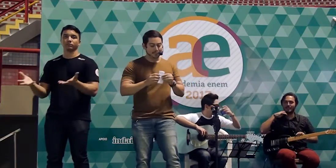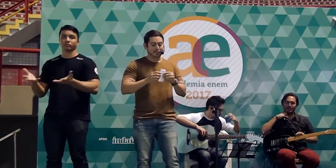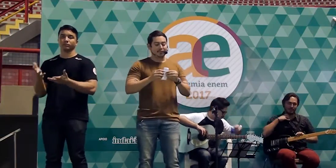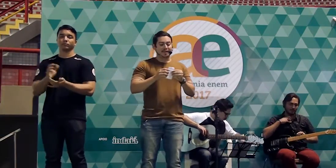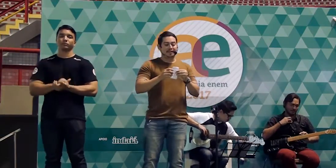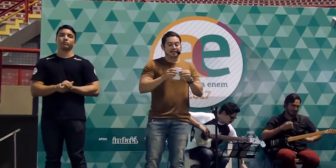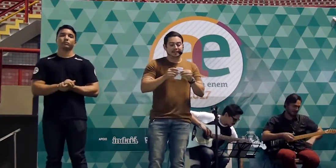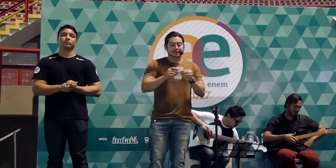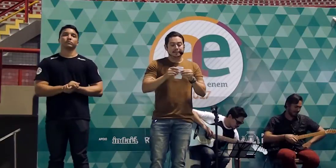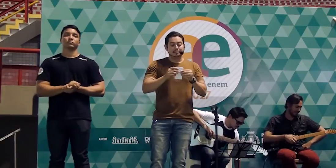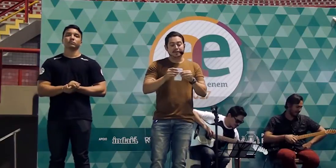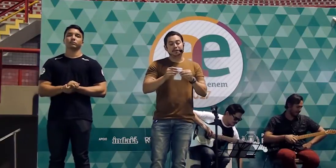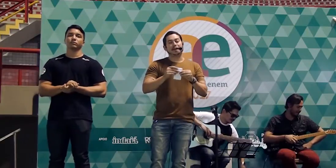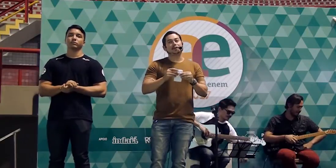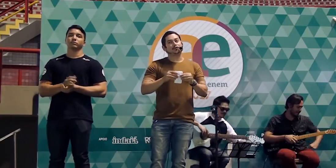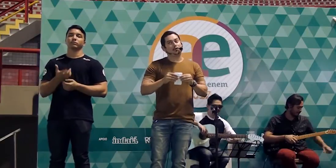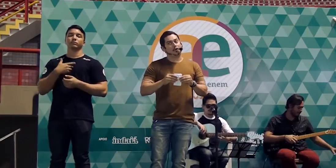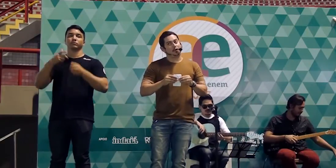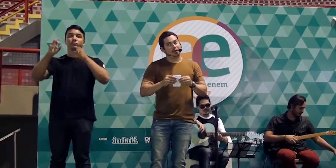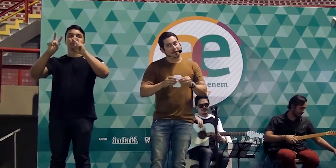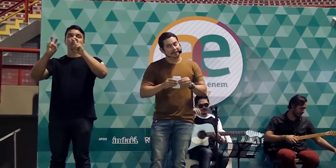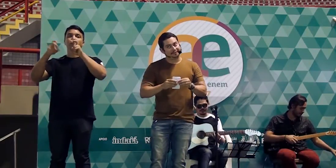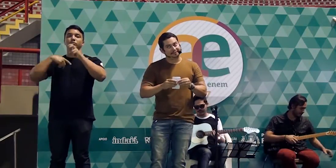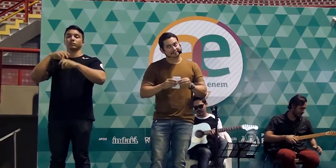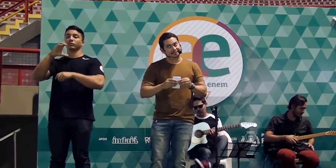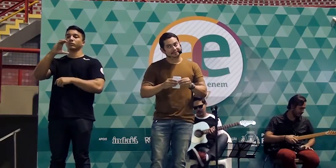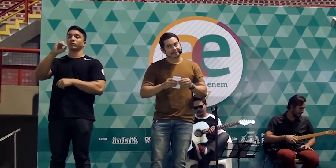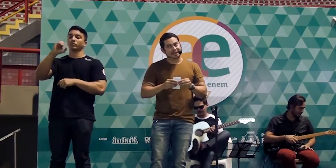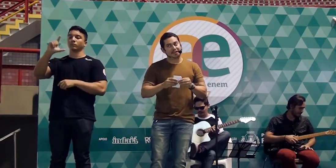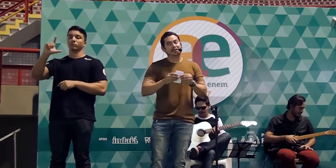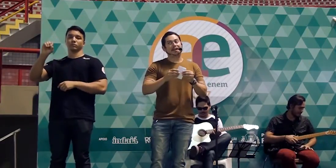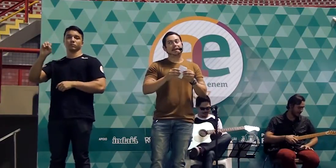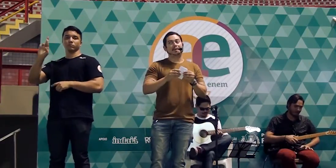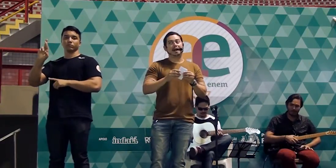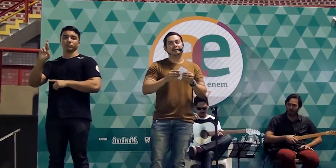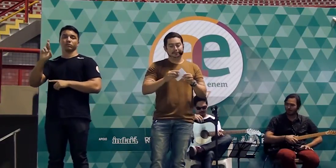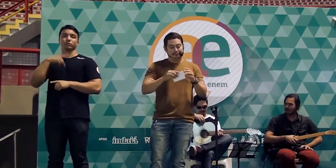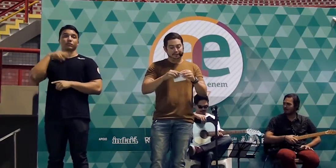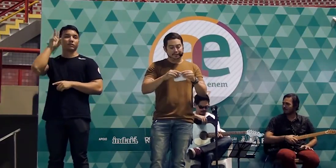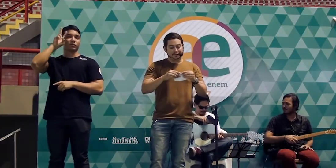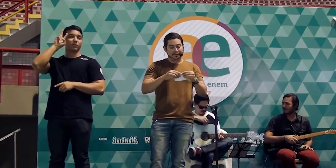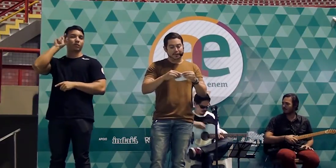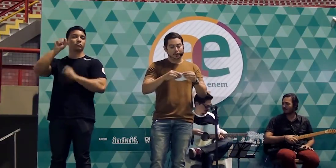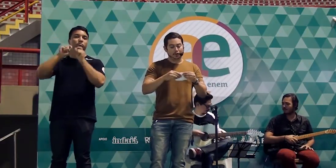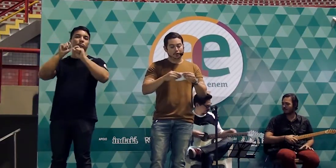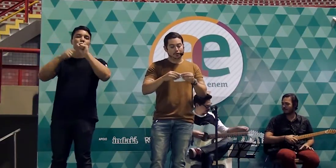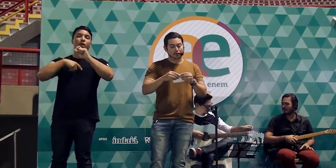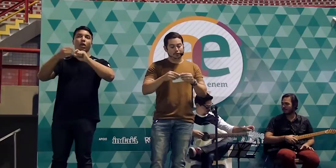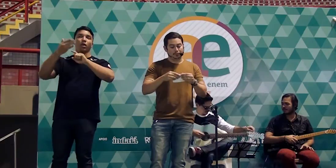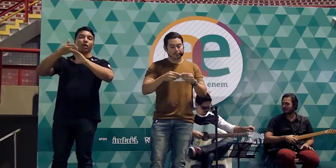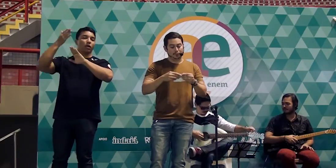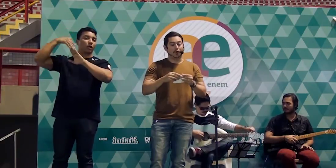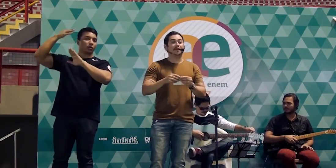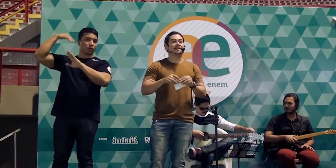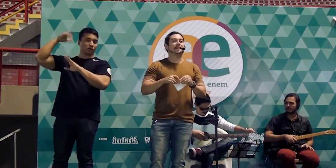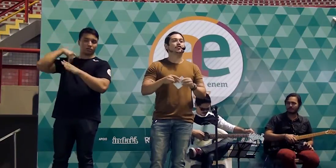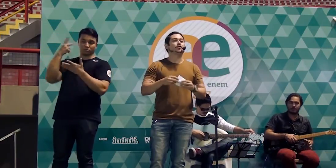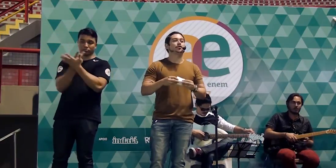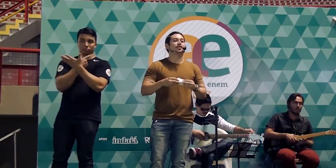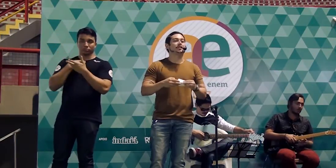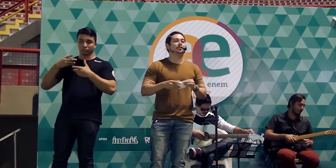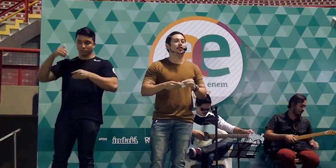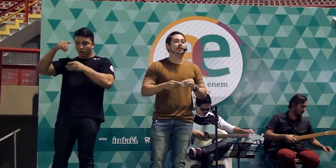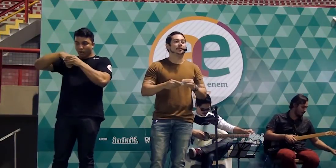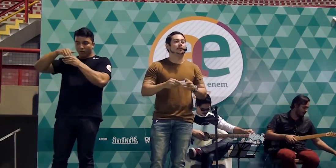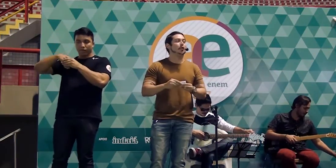lá. Para a gente falar do tio Cocolo, a gente tem que lembrar que quando houve as